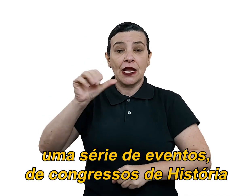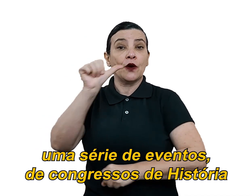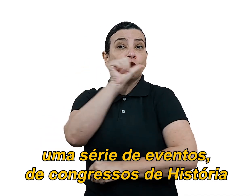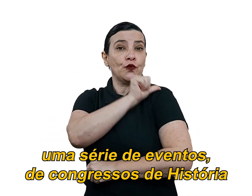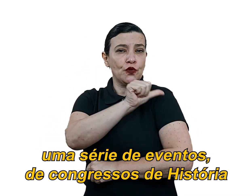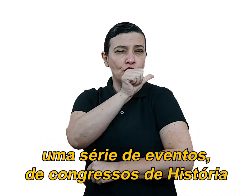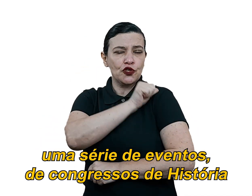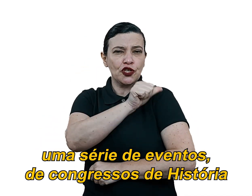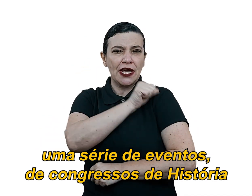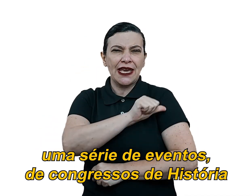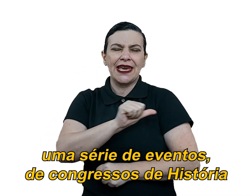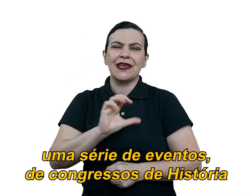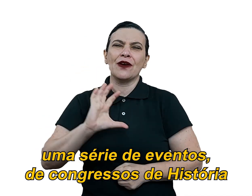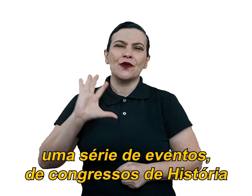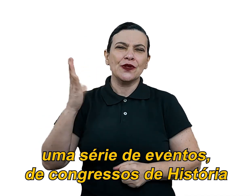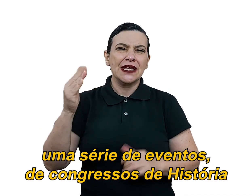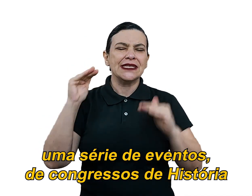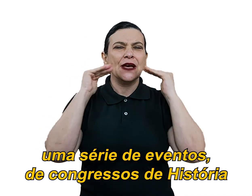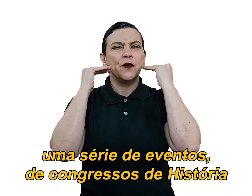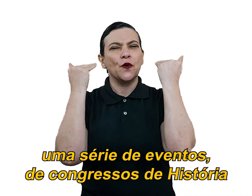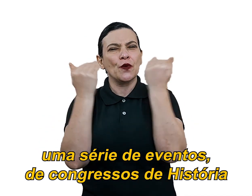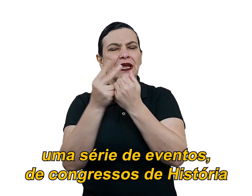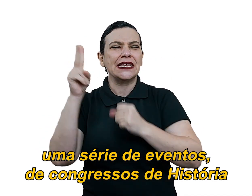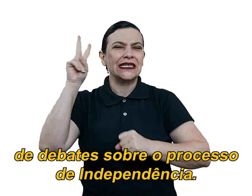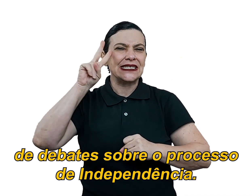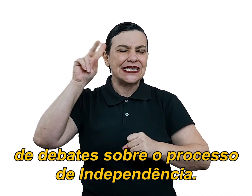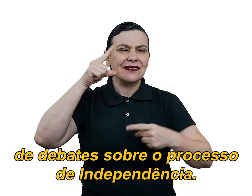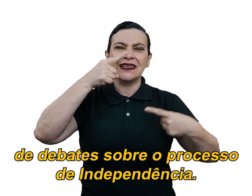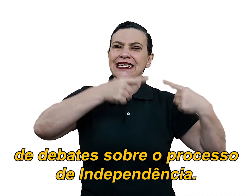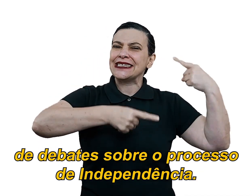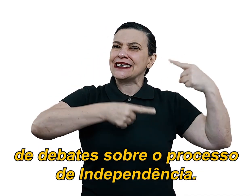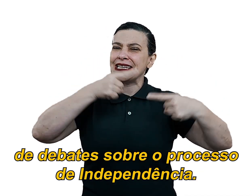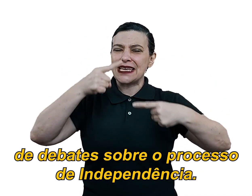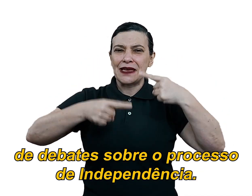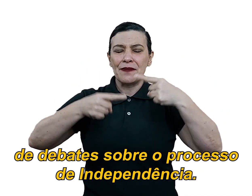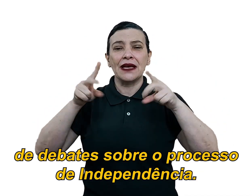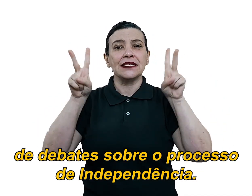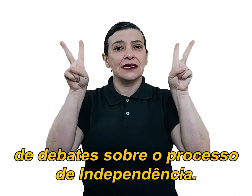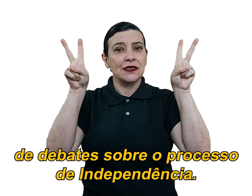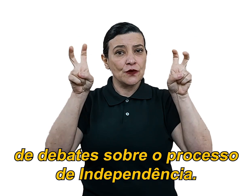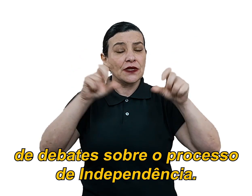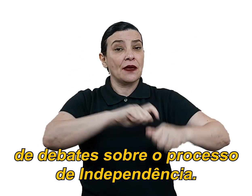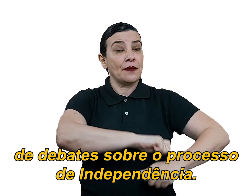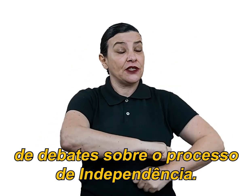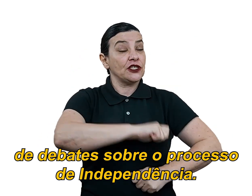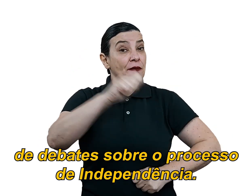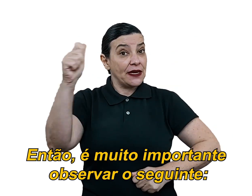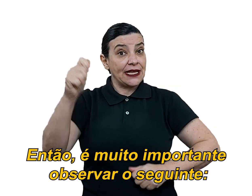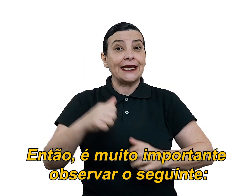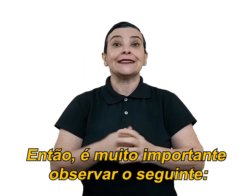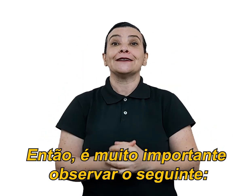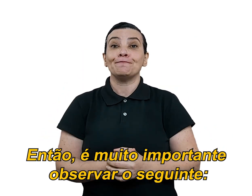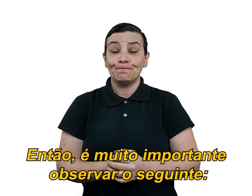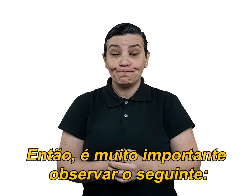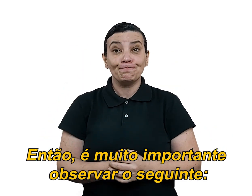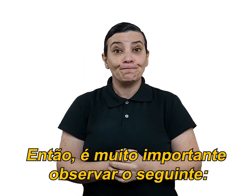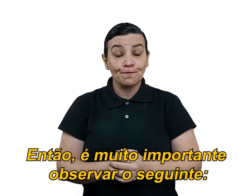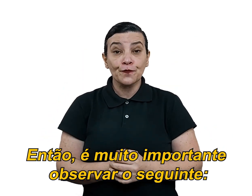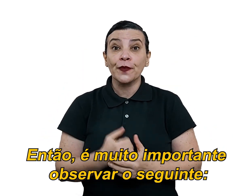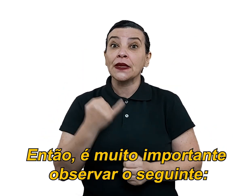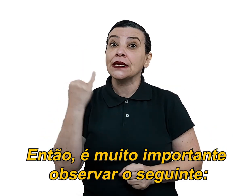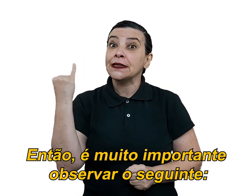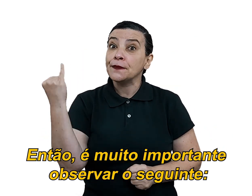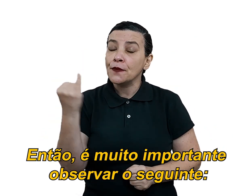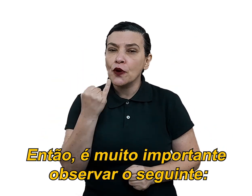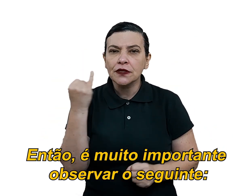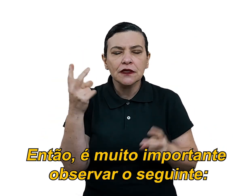Janeiro, uma série de eventos, de congressos de história, de debates sobre o processo de independência. Então, é